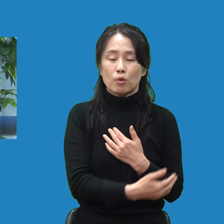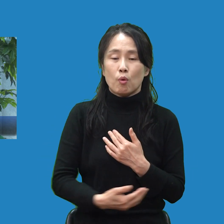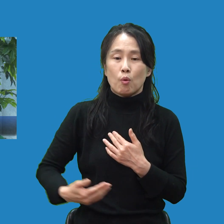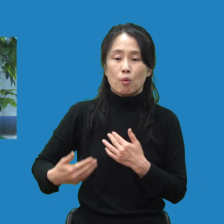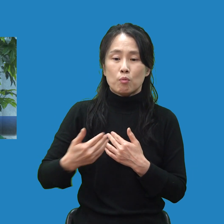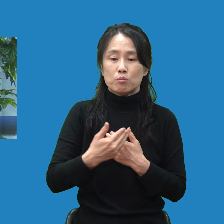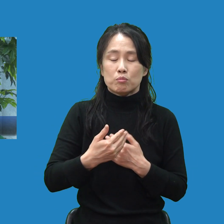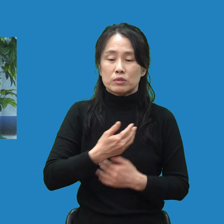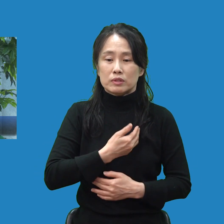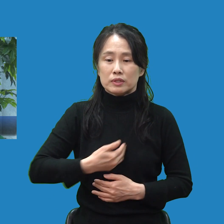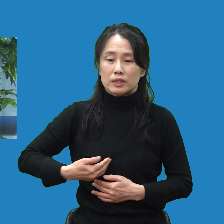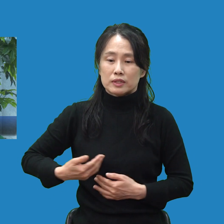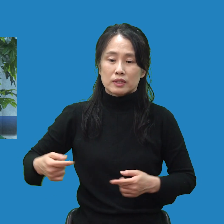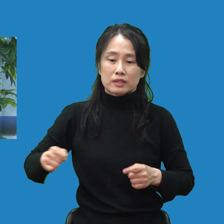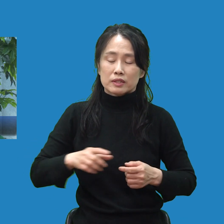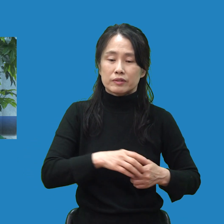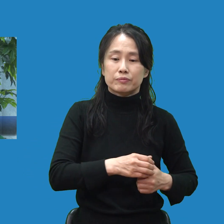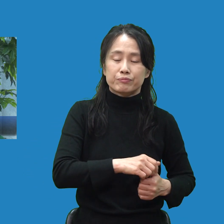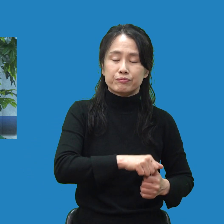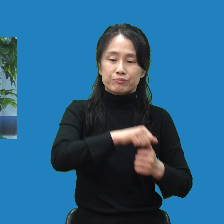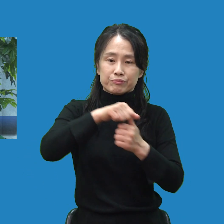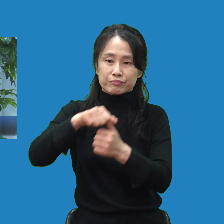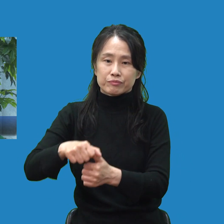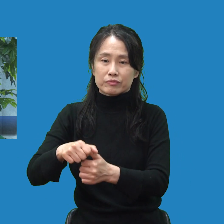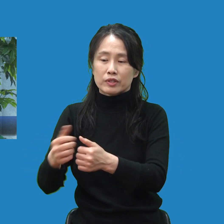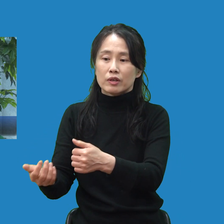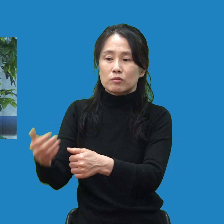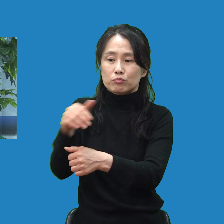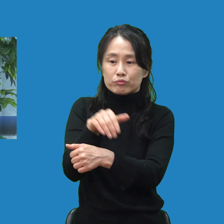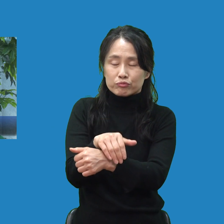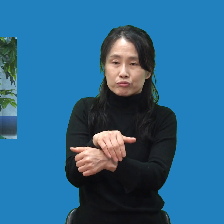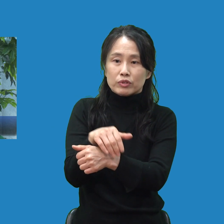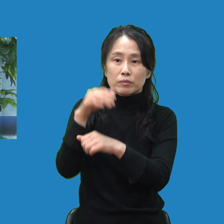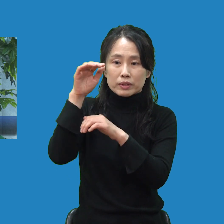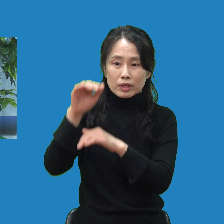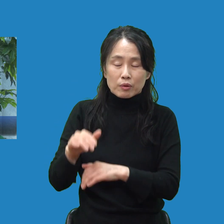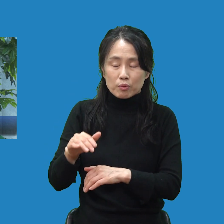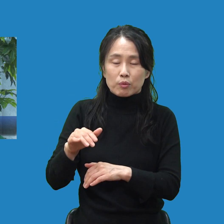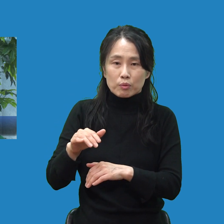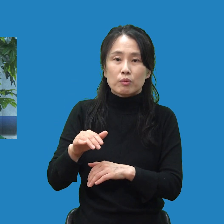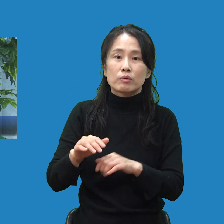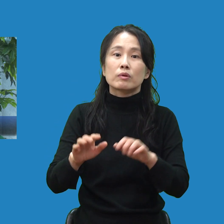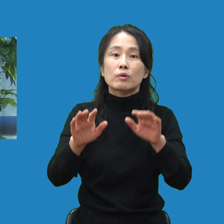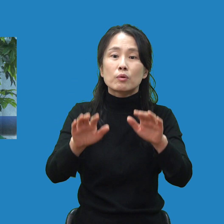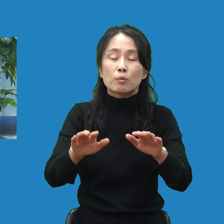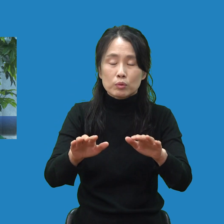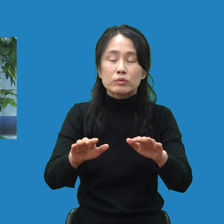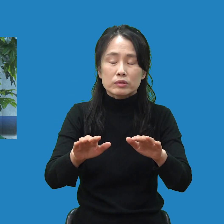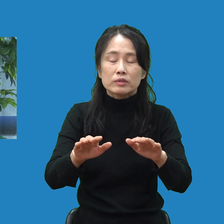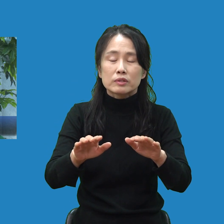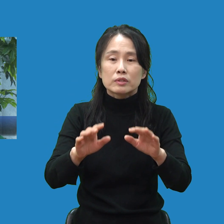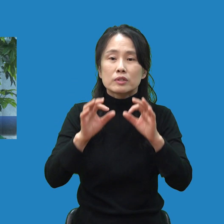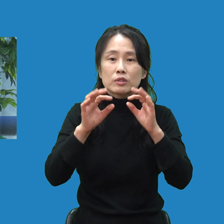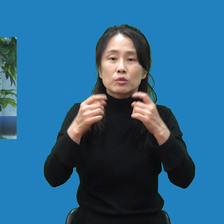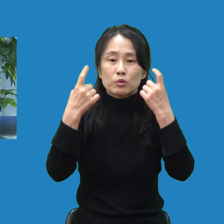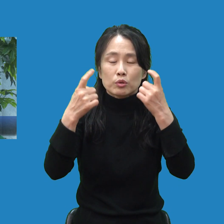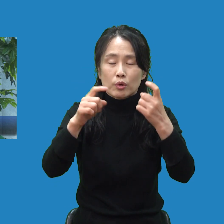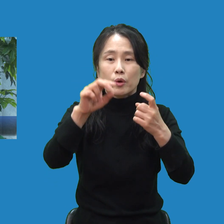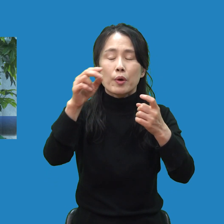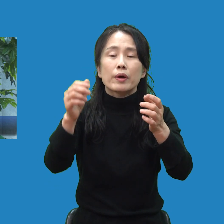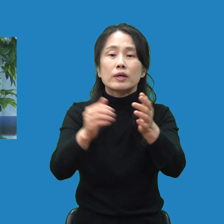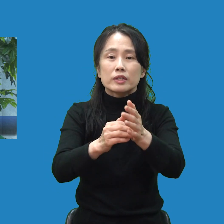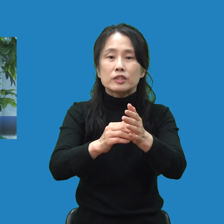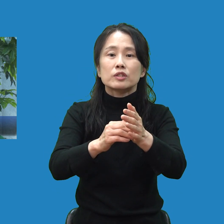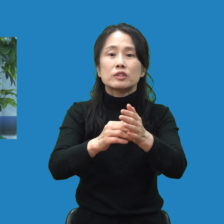요한의 제자들이 가져다가 장사한 이야기를 오늘 제자들이 돌아와 예수님께 보고하는